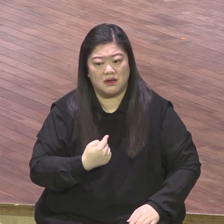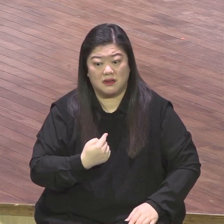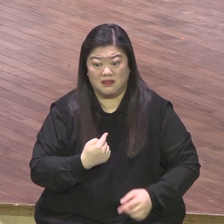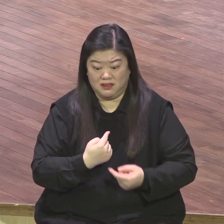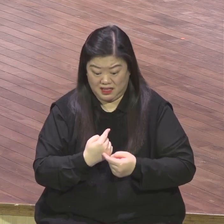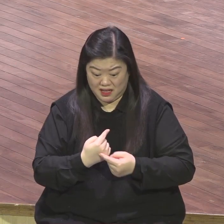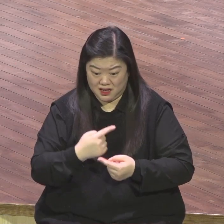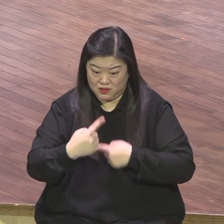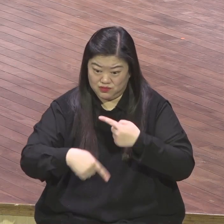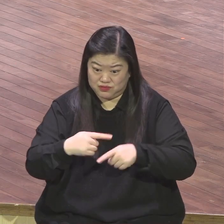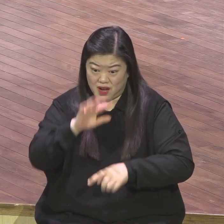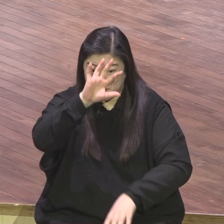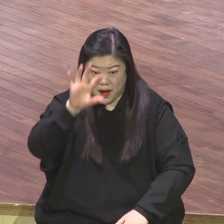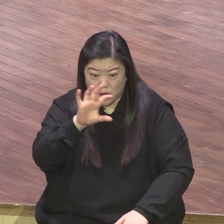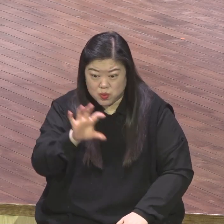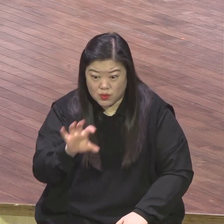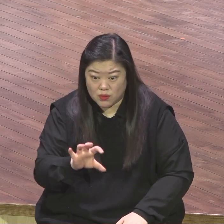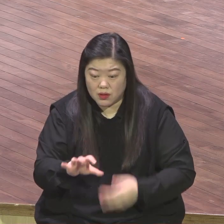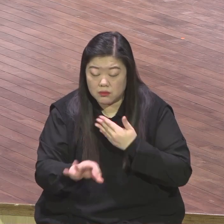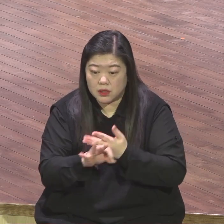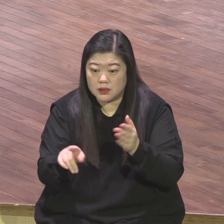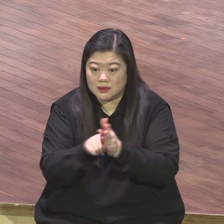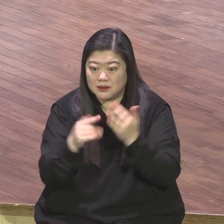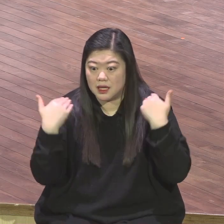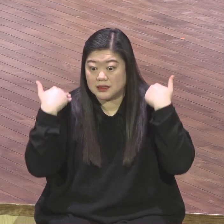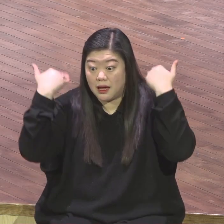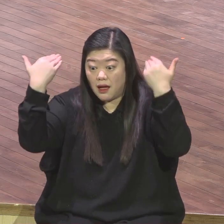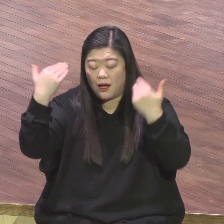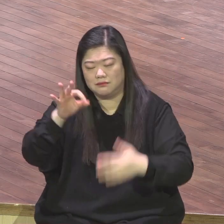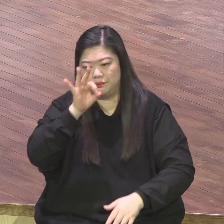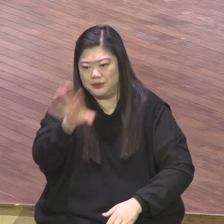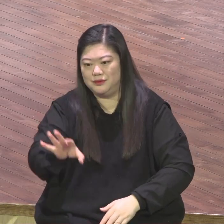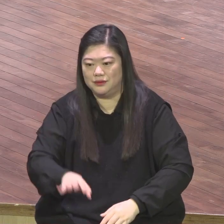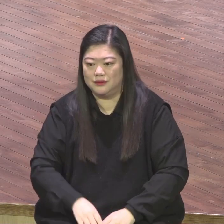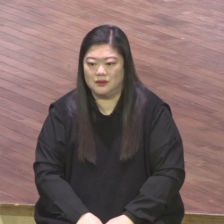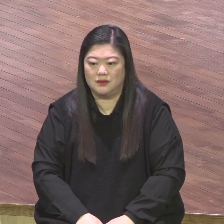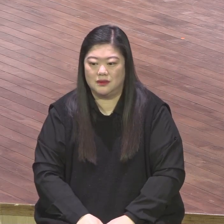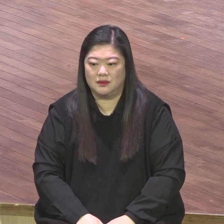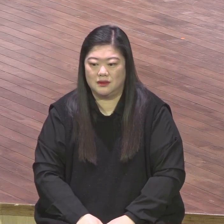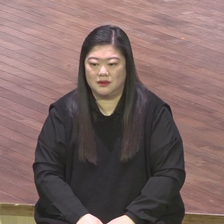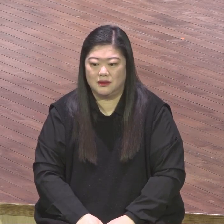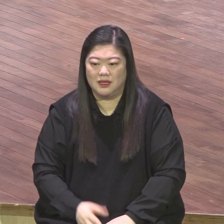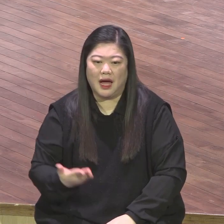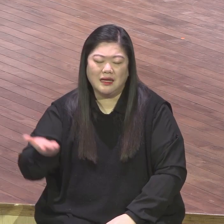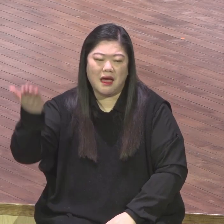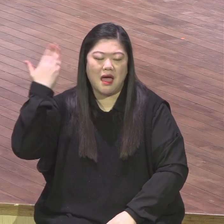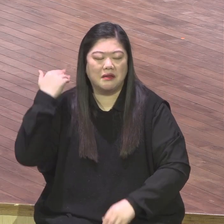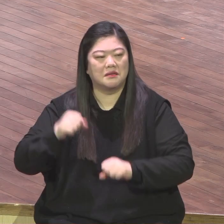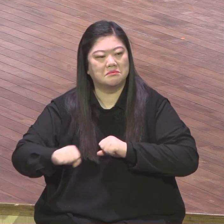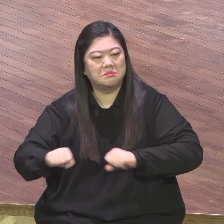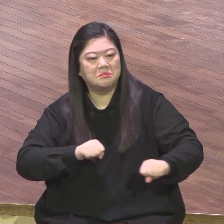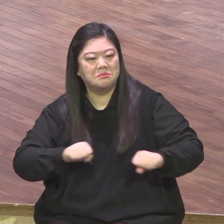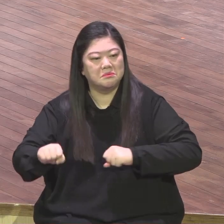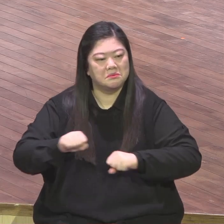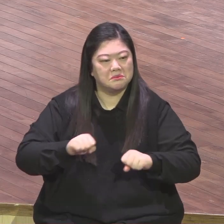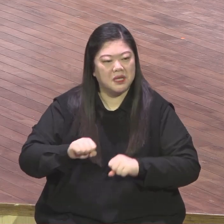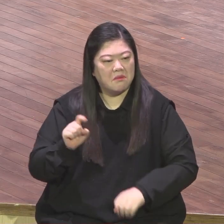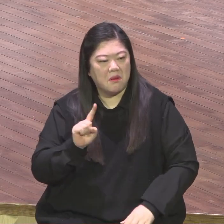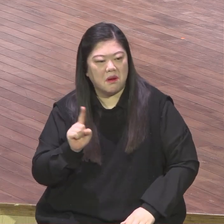응? 우리는 과거에 성공한 거 가지고 과거에 좀 한 거 가지고 그 붙들고 있으면요